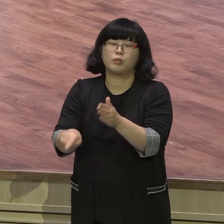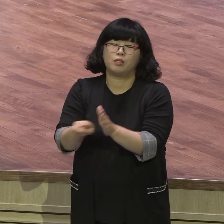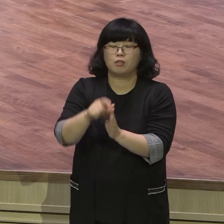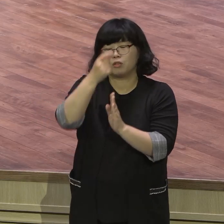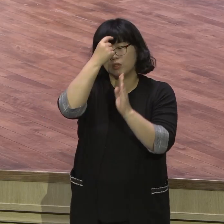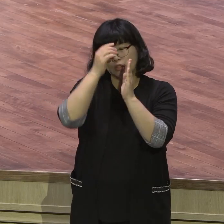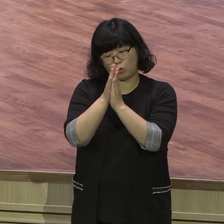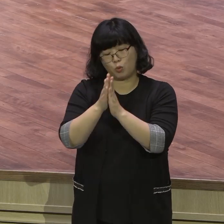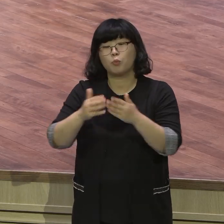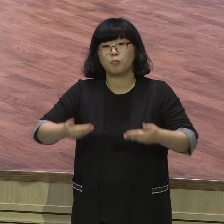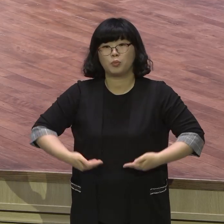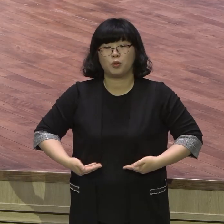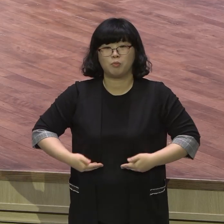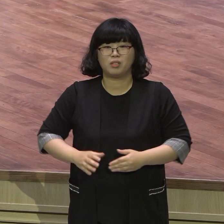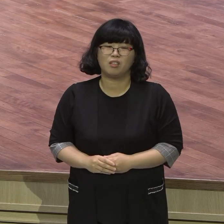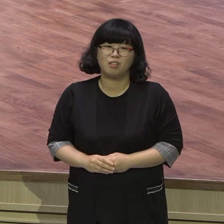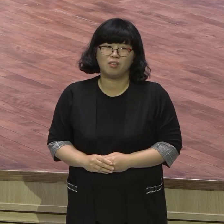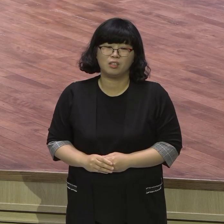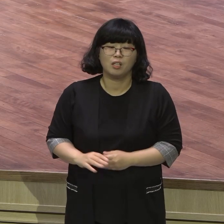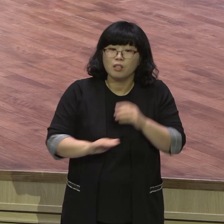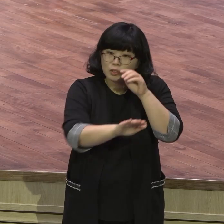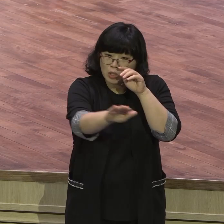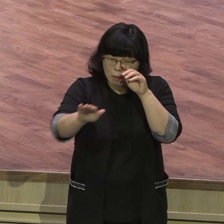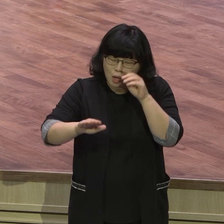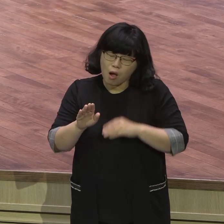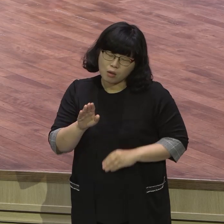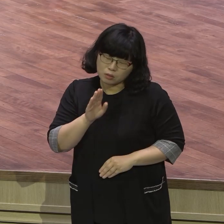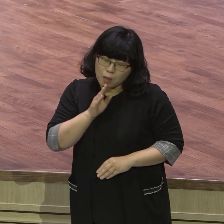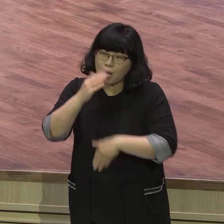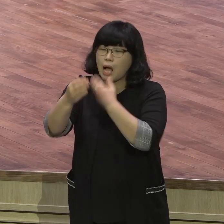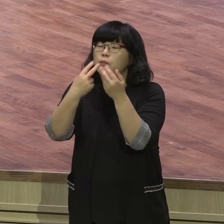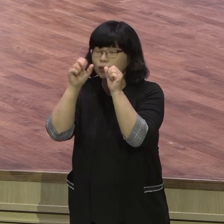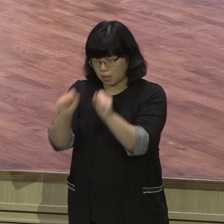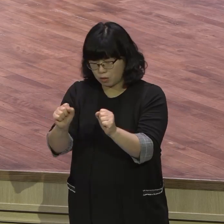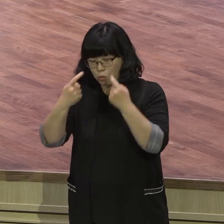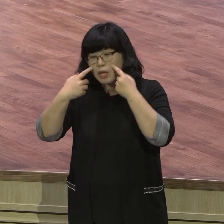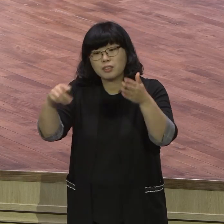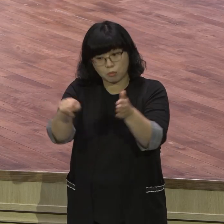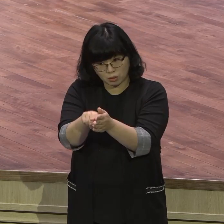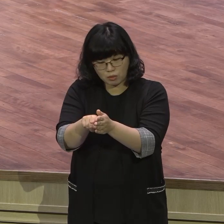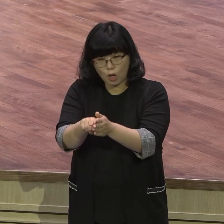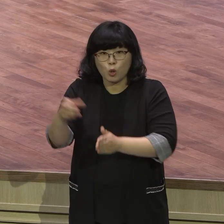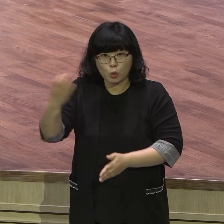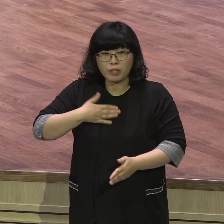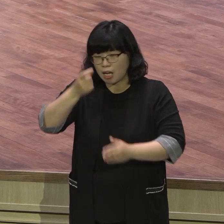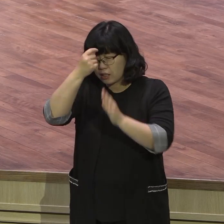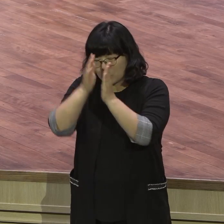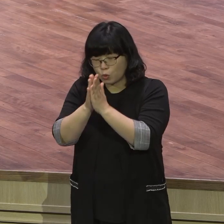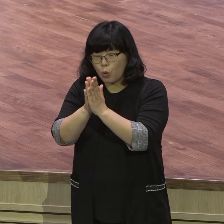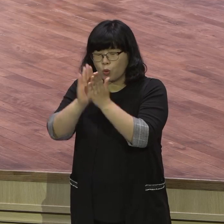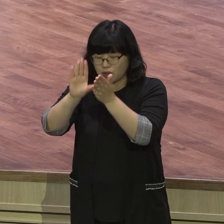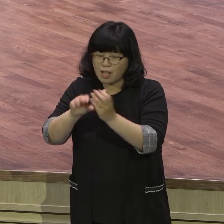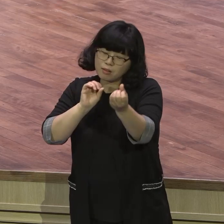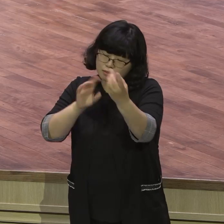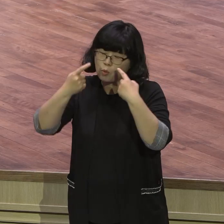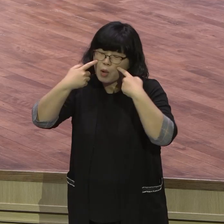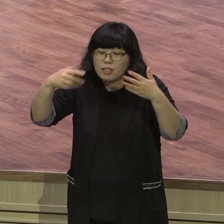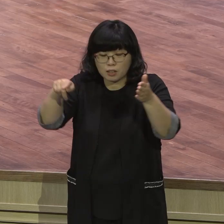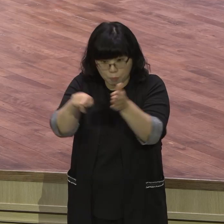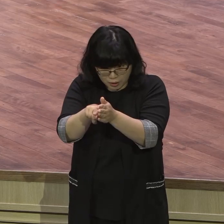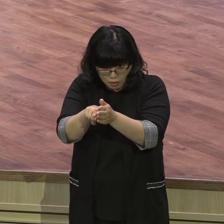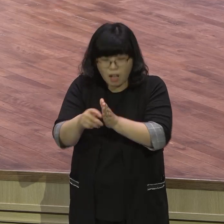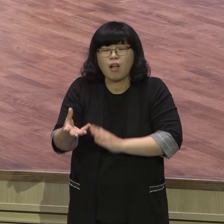이밤에도 정말로 하나님의 살아계심을 정말 내가 기도응답 때문에 확신하시고 여러분 기도하시기 바랍니다 다같이